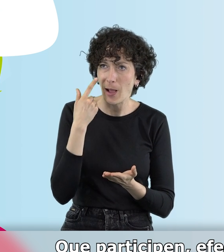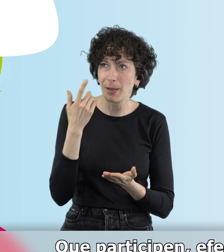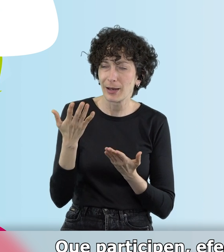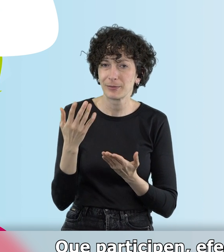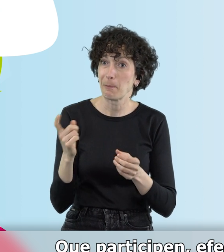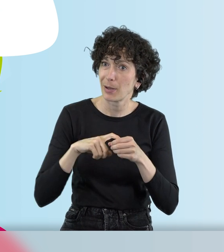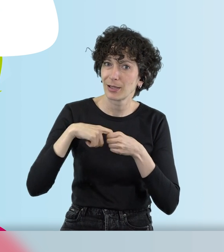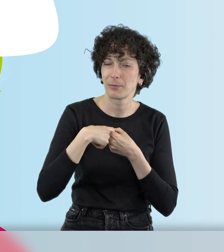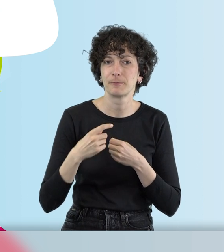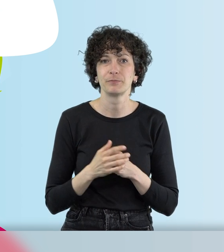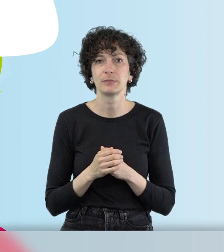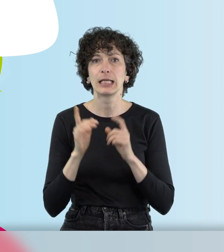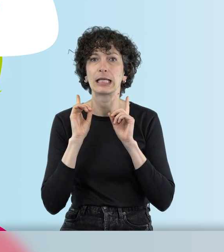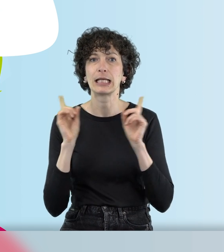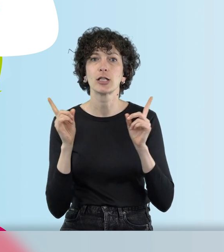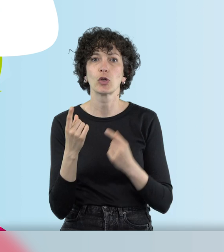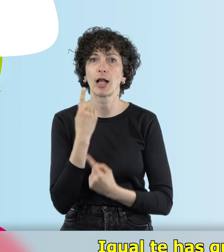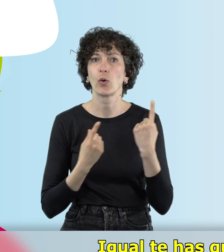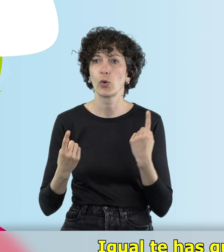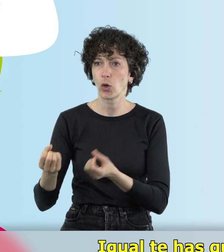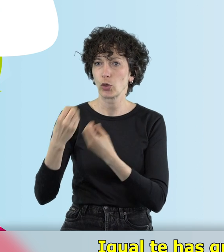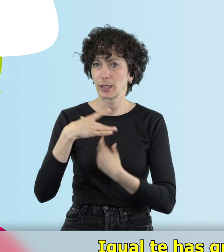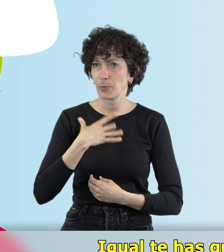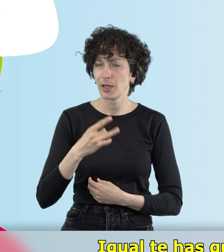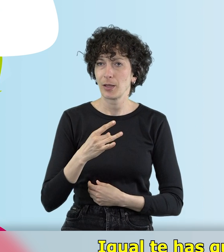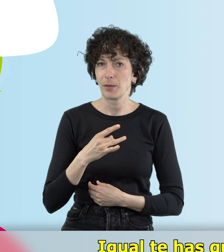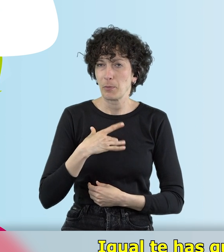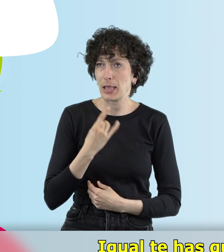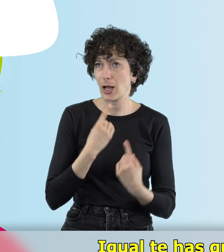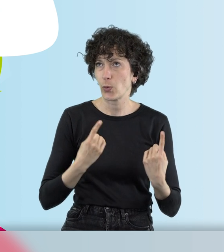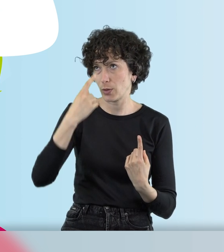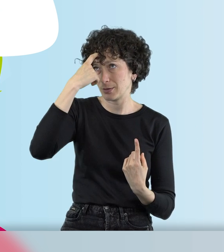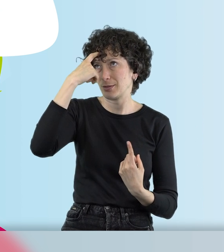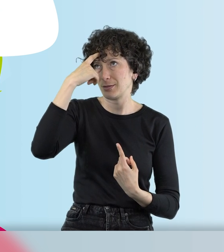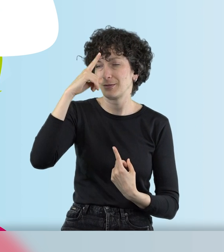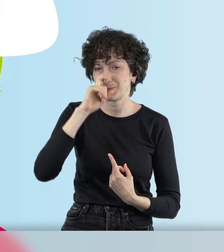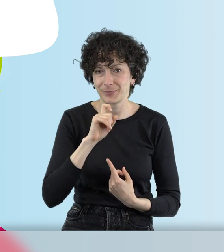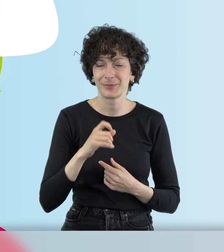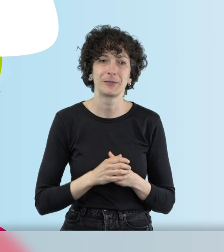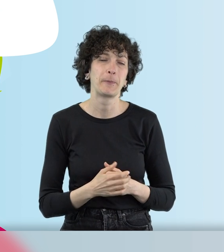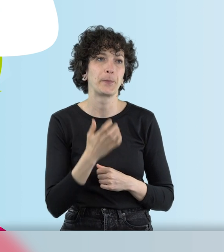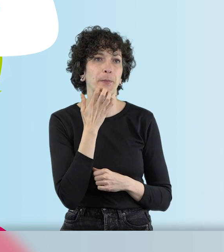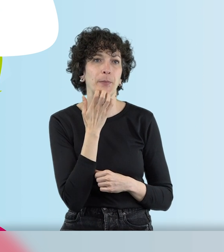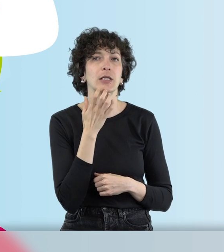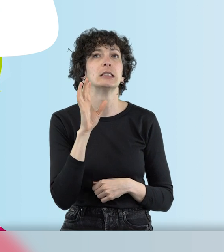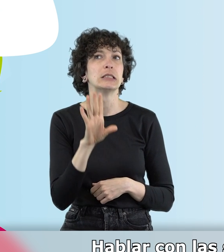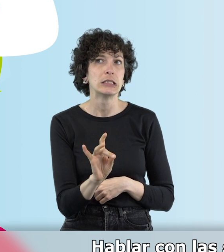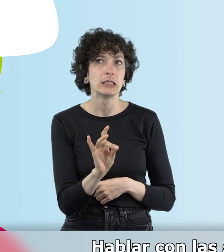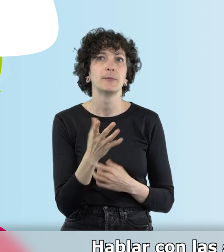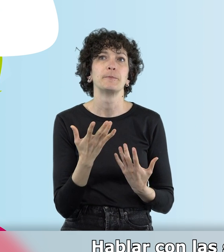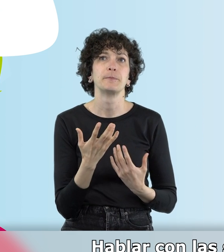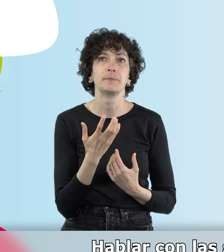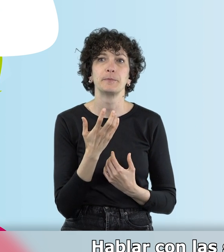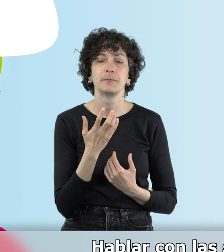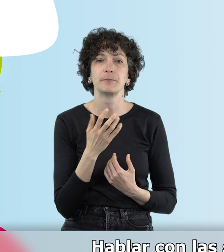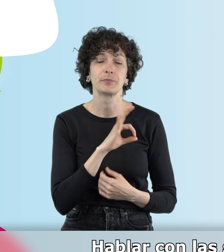podemos hacemos. ¿Nos puedes contar algún caso? Porque igual te has quedado con algún caso en concreto. Bueno, pues sí, hay casos, por ejemplo, que ir